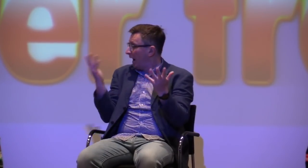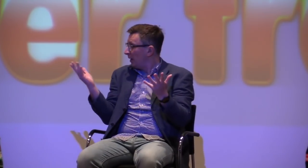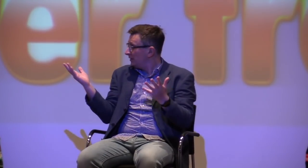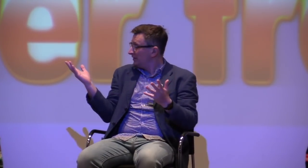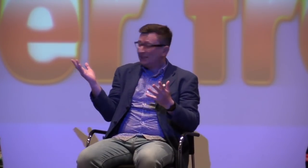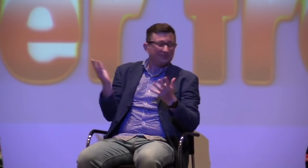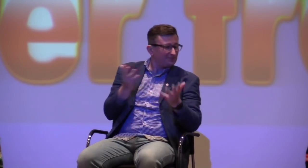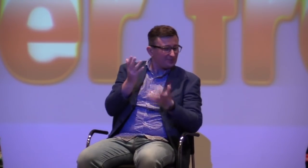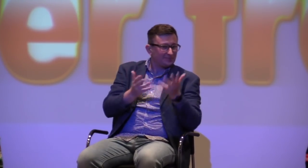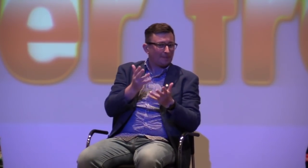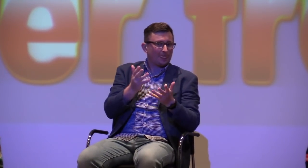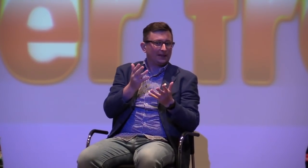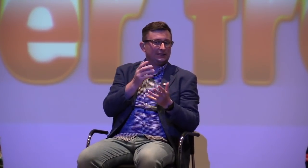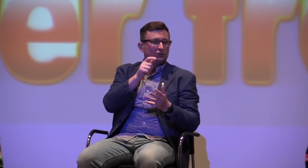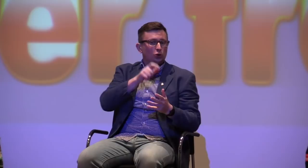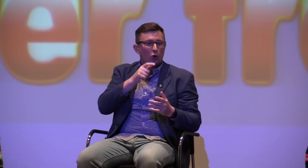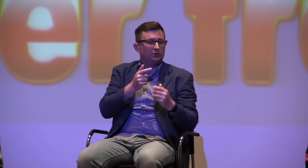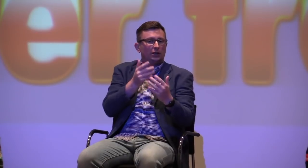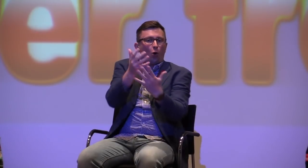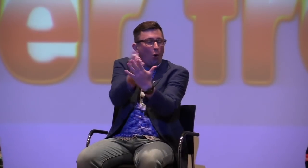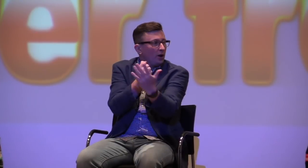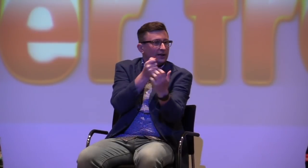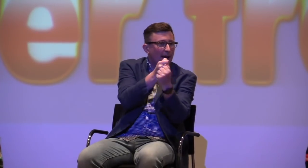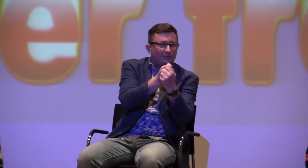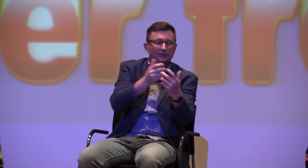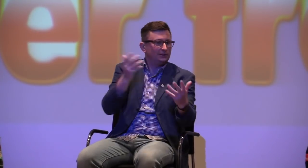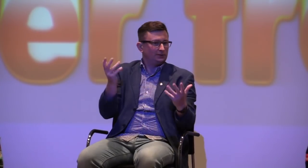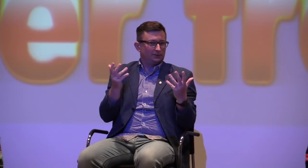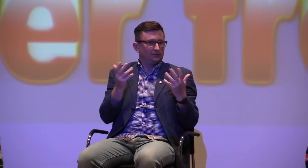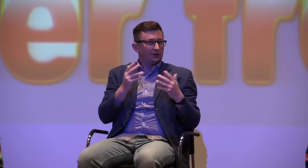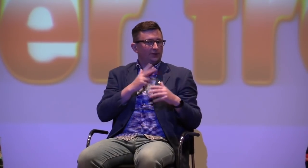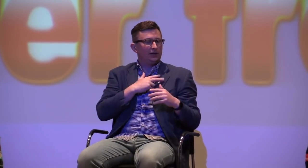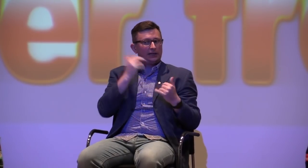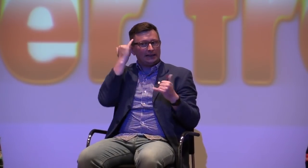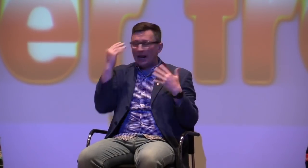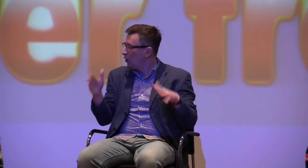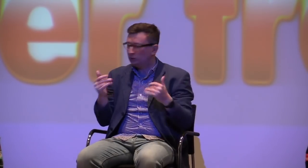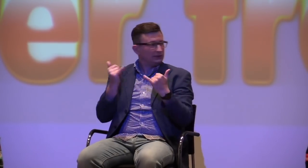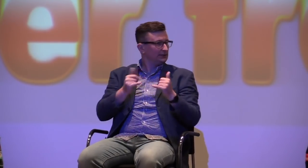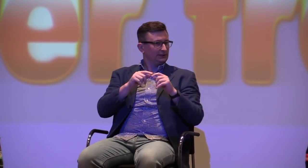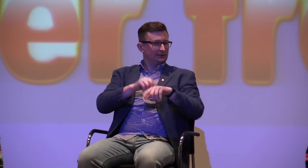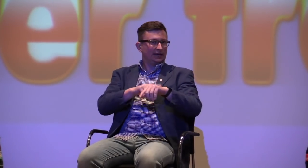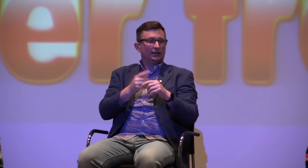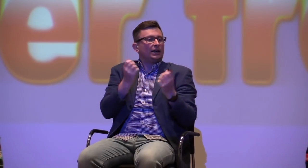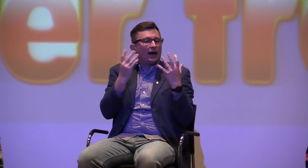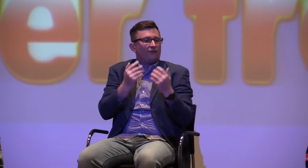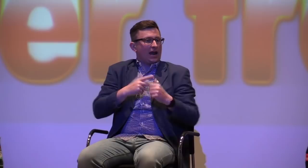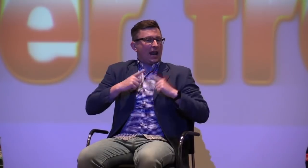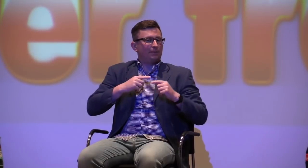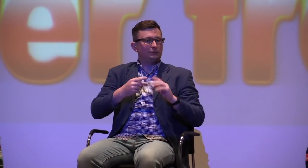Es gibt viele positive Aspekte natürlich auch in dieser Veränderung. Digitale 5.0 etc. Das